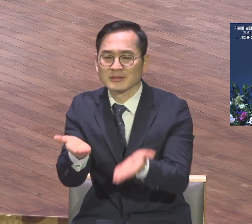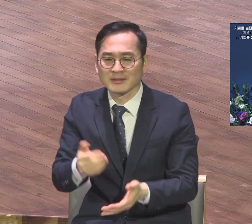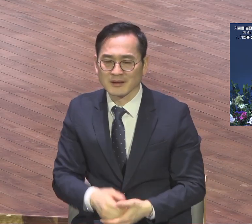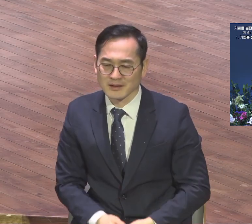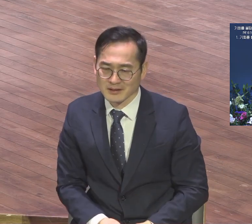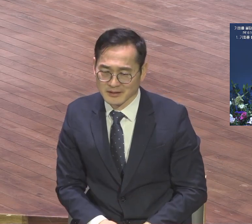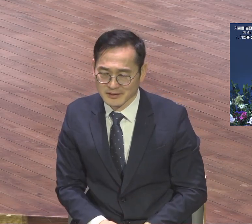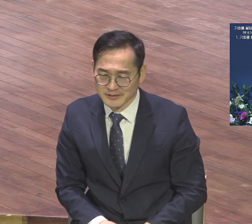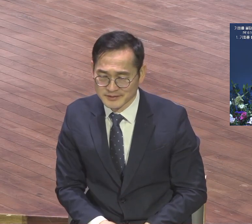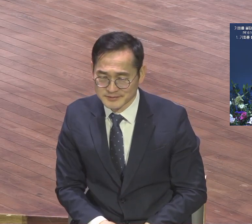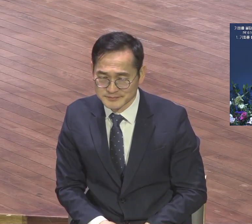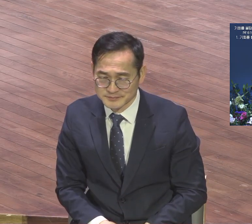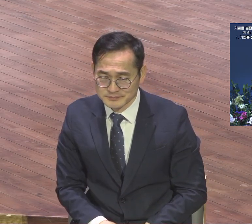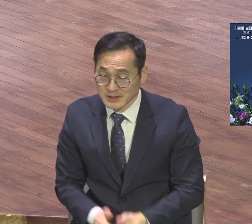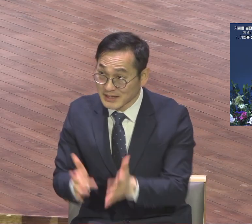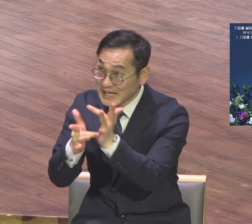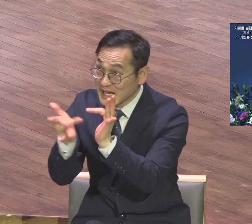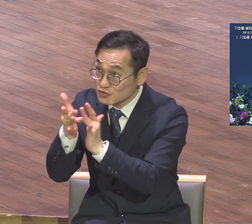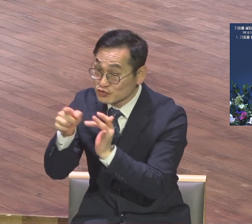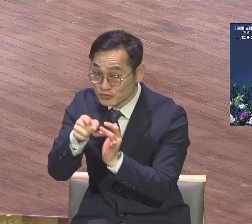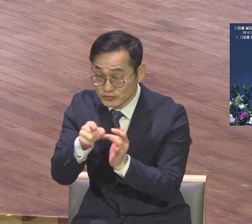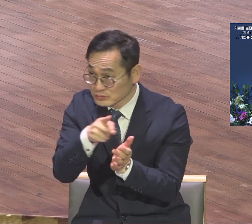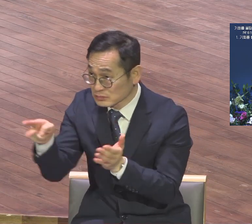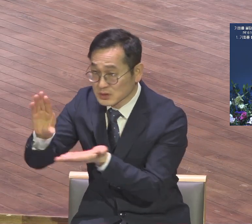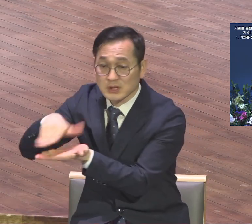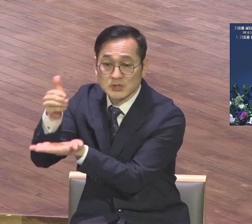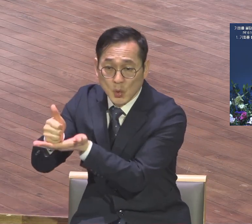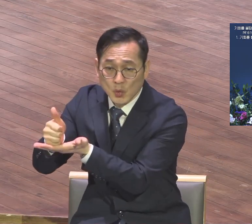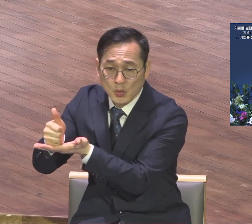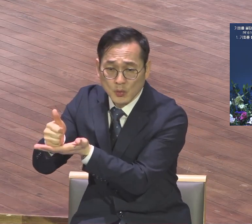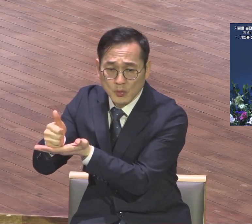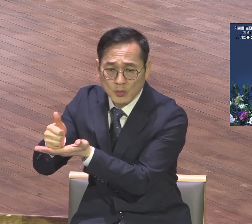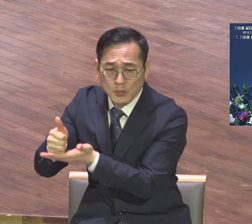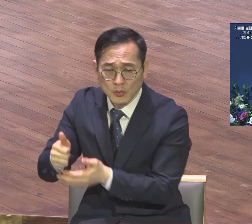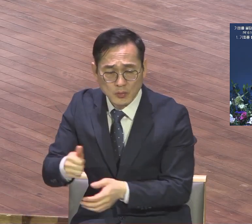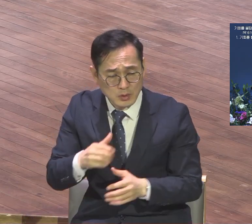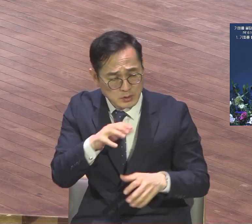문제를 해결하고 있는 그리스도이심을 알지를 못해.